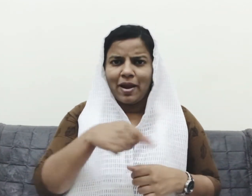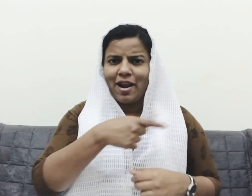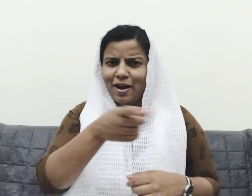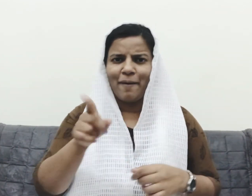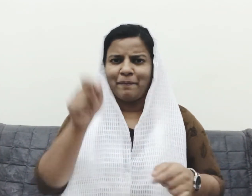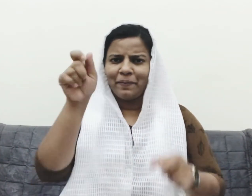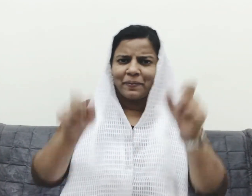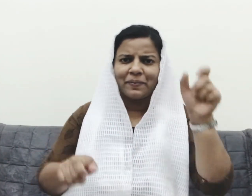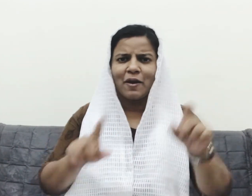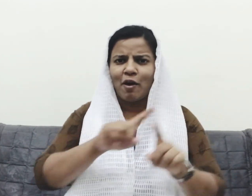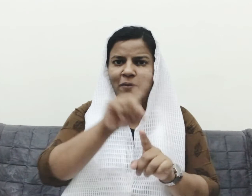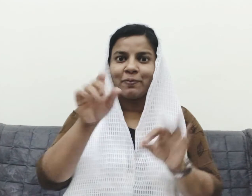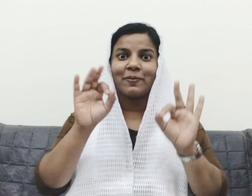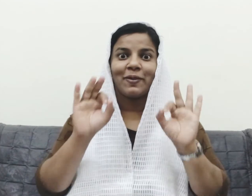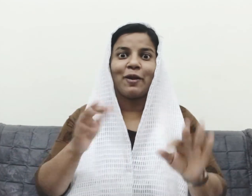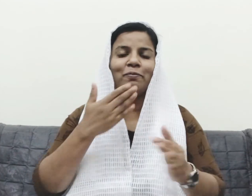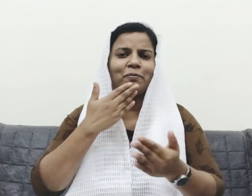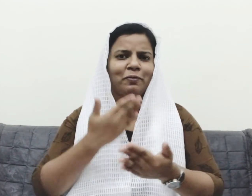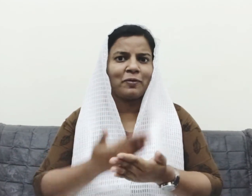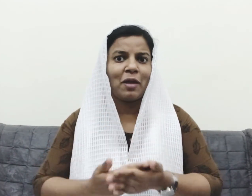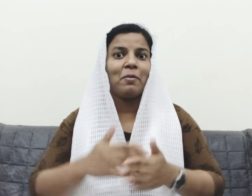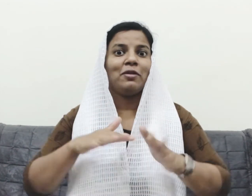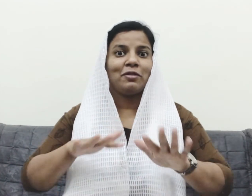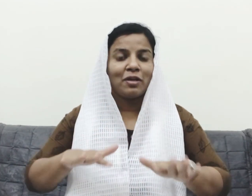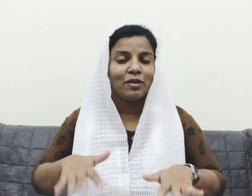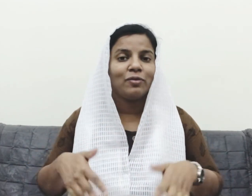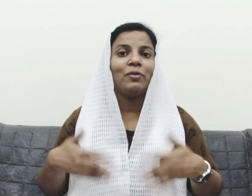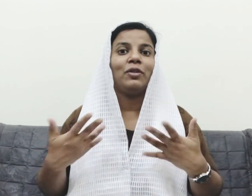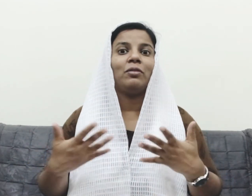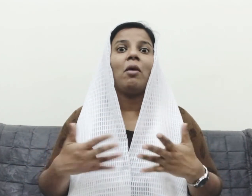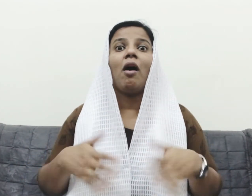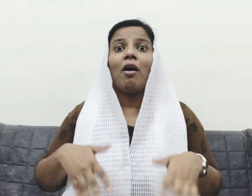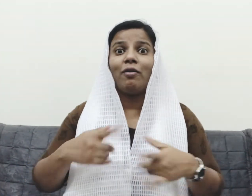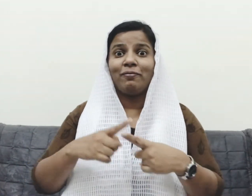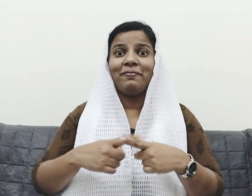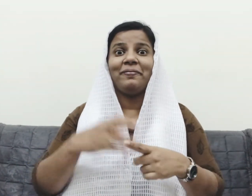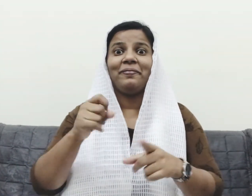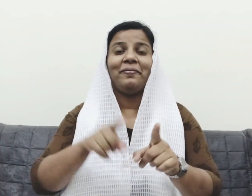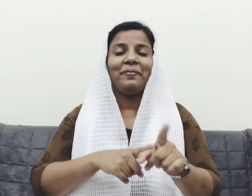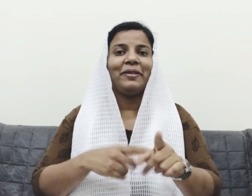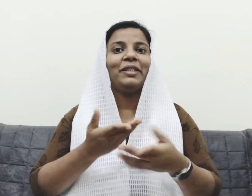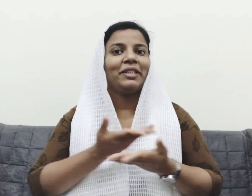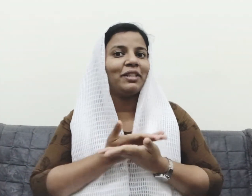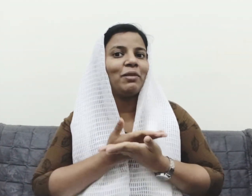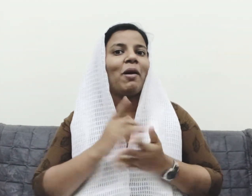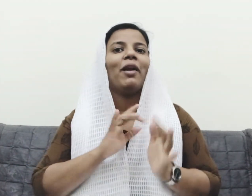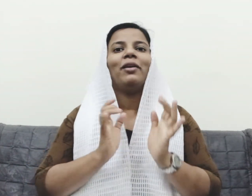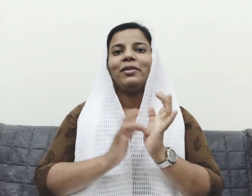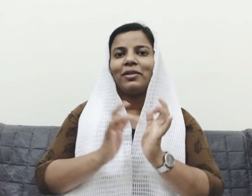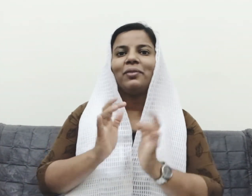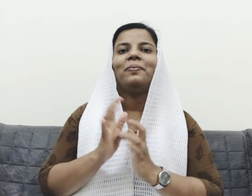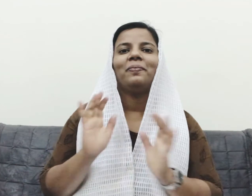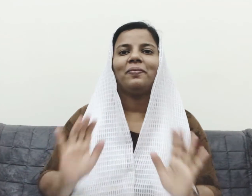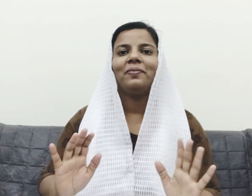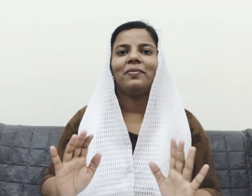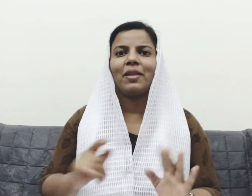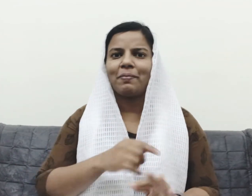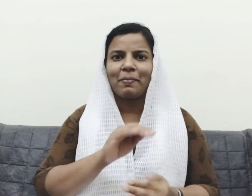പറഞ്ഞു. അതായത് തൻ്റെ ദാസൻ്റെ സമൃദ്ധിയിൽ സന്തോഷത്തിൽ ആനന്ദത്തിൽ പ്രസാദിക്കുന്ന ദൈവം. എൻ്റെ മക്കൾ അനുഗ്രഹിക്കപ്പെടുന്നത്